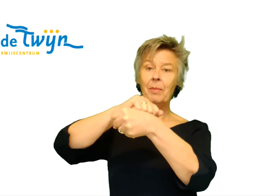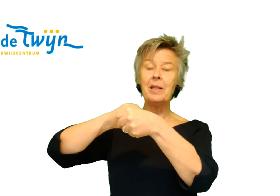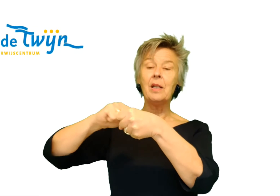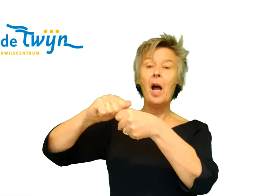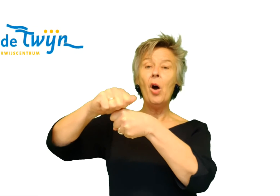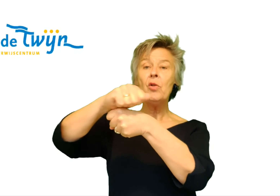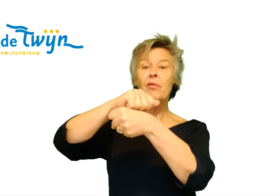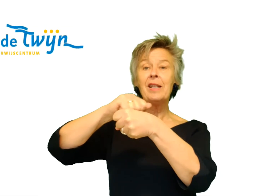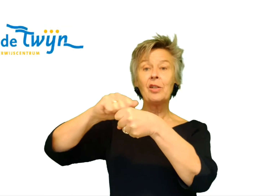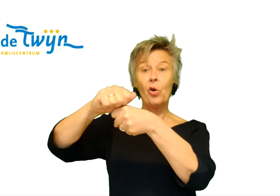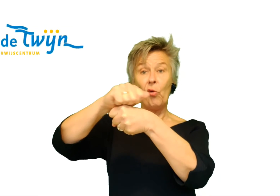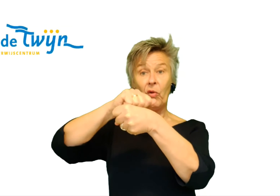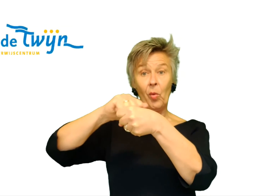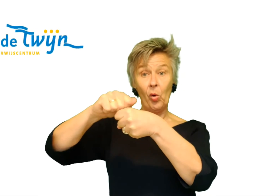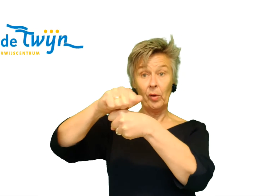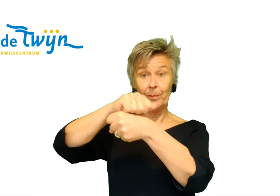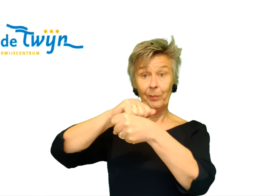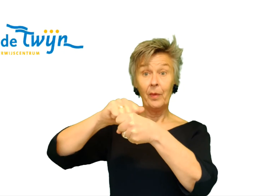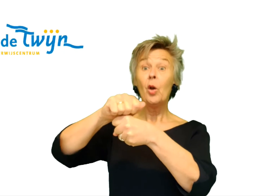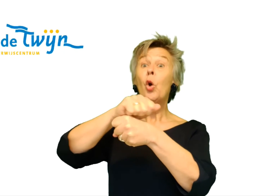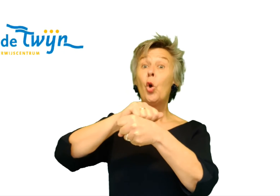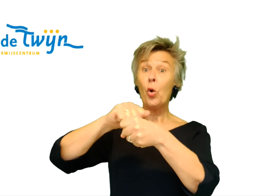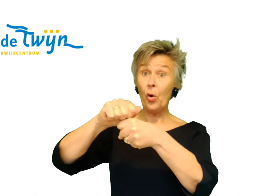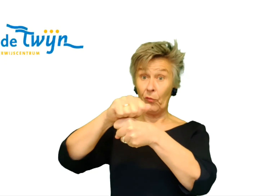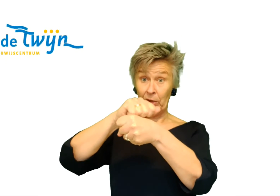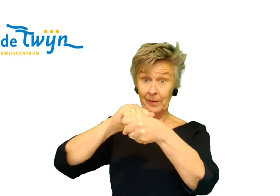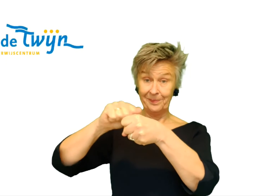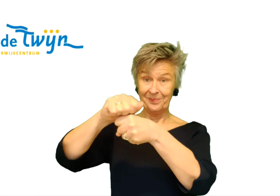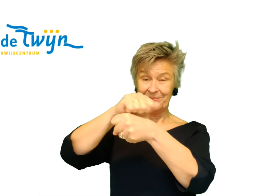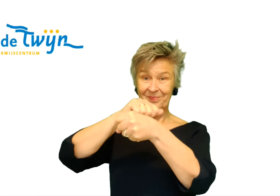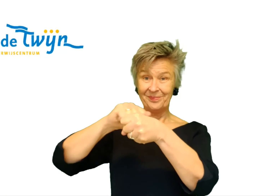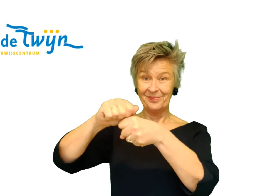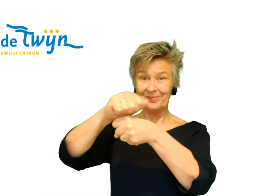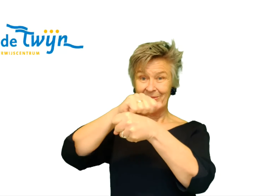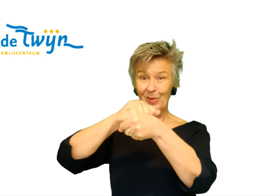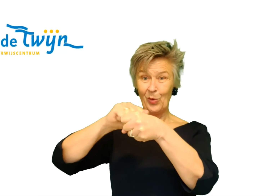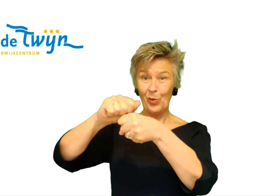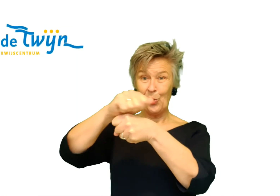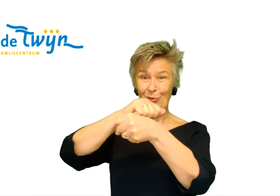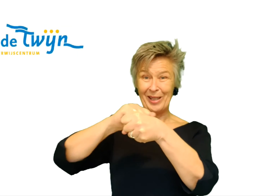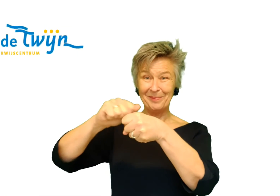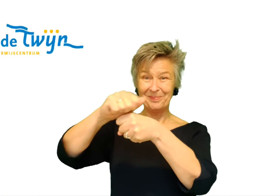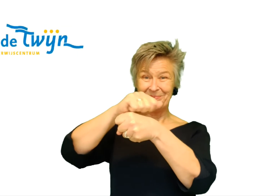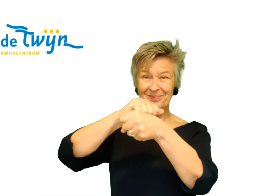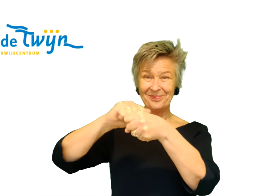beetje de ouderwetse koffiemolen. Koffie. Koffie.